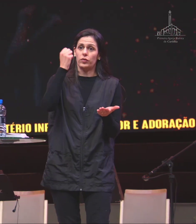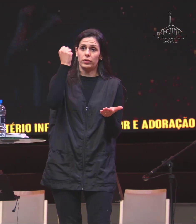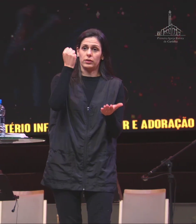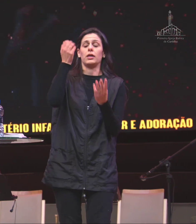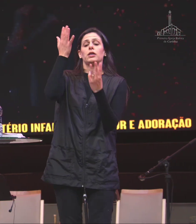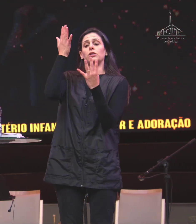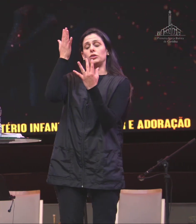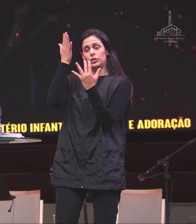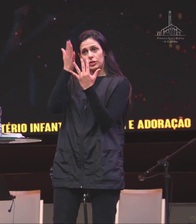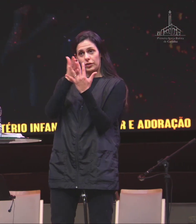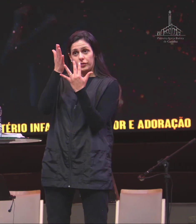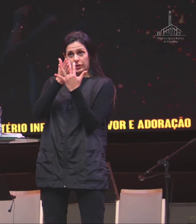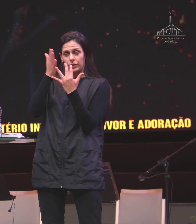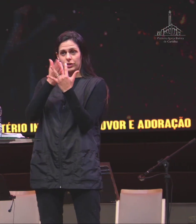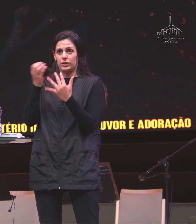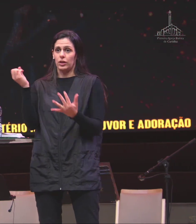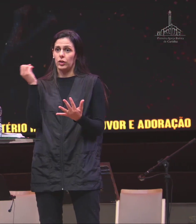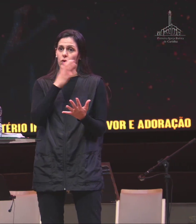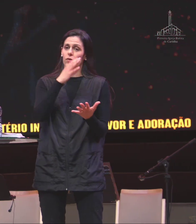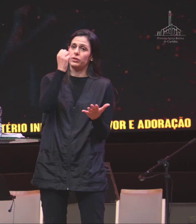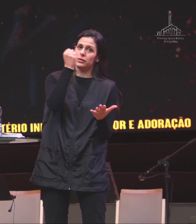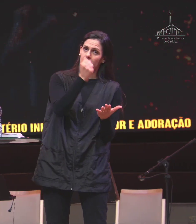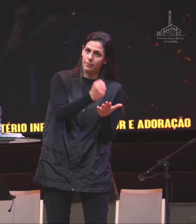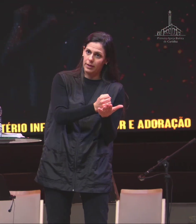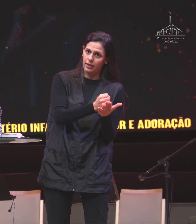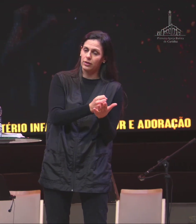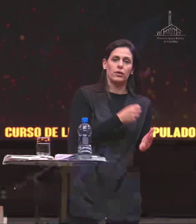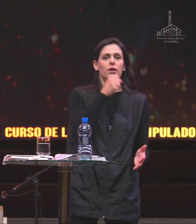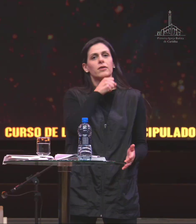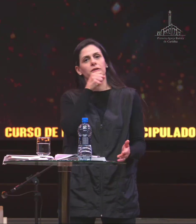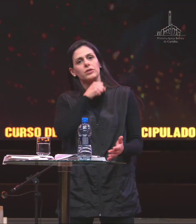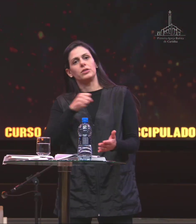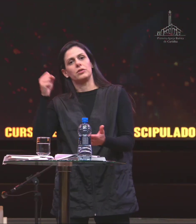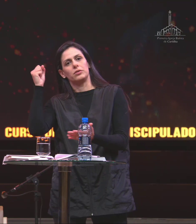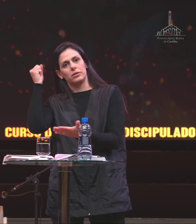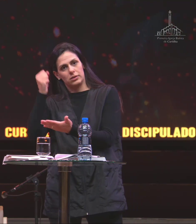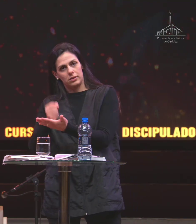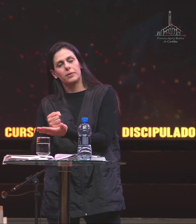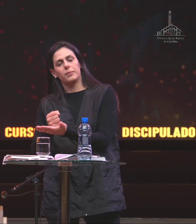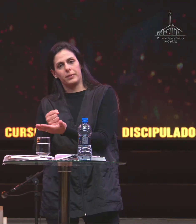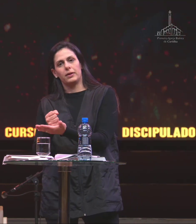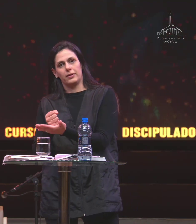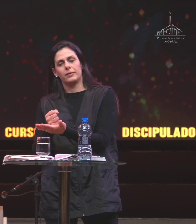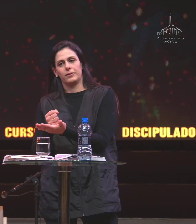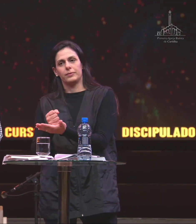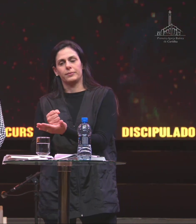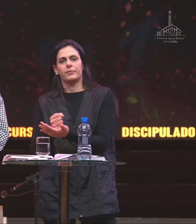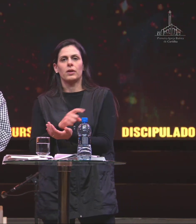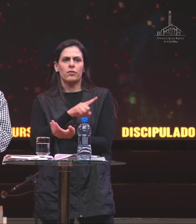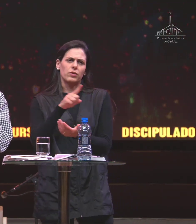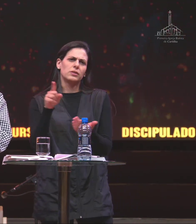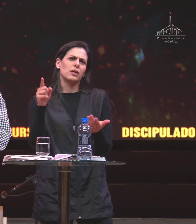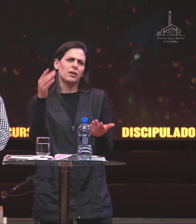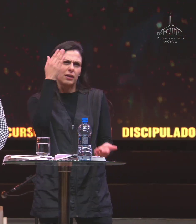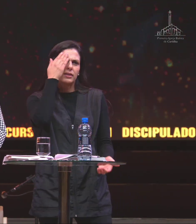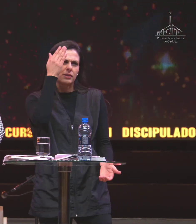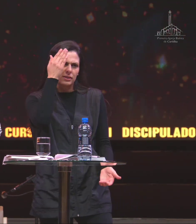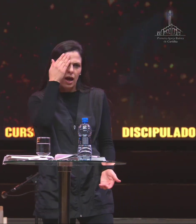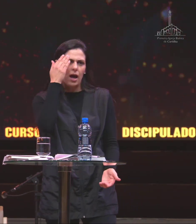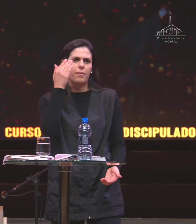estava enfrentando. Ele fundou a igreja de Corinto e depois ela ficou sob cuidados de Apolo. Você pode ler em